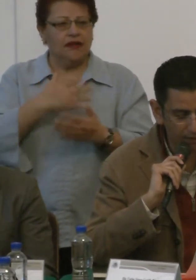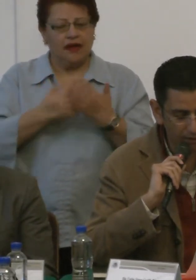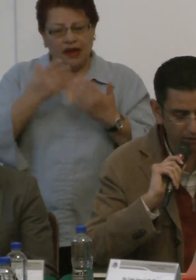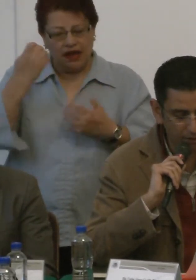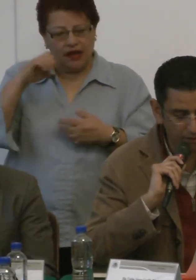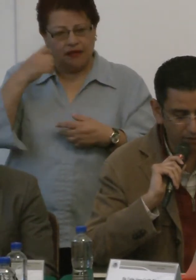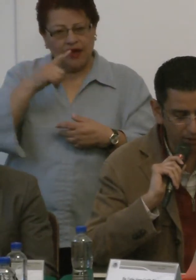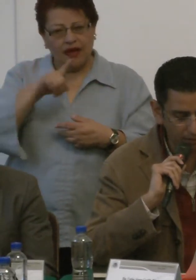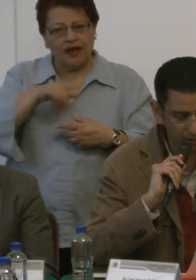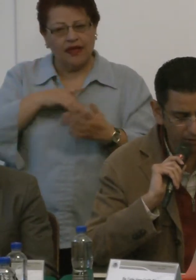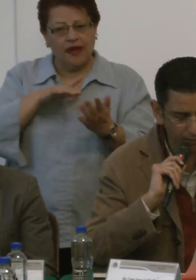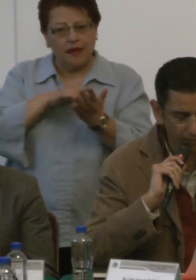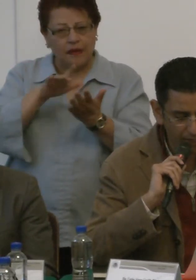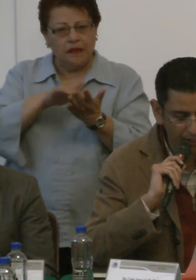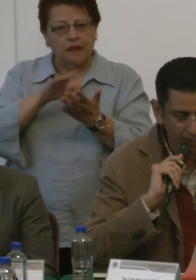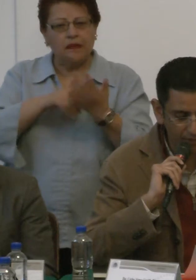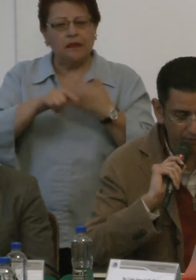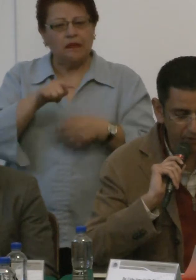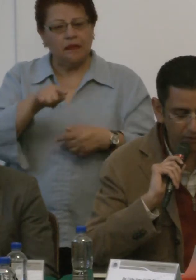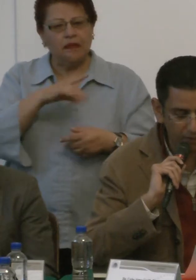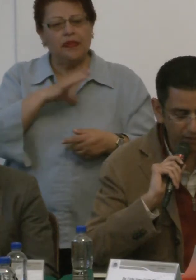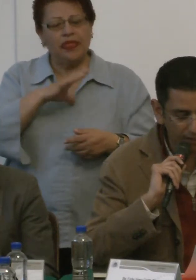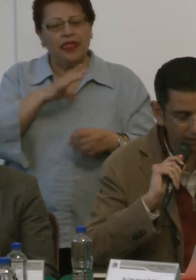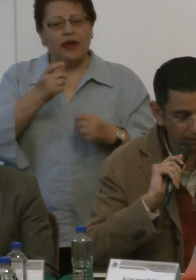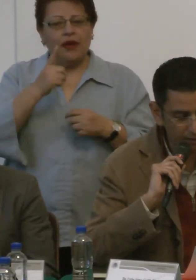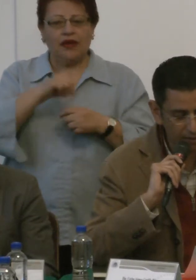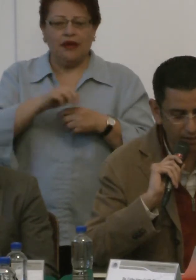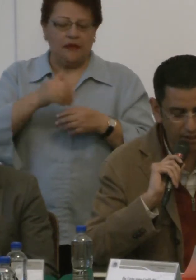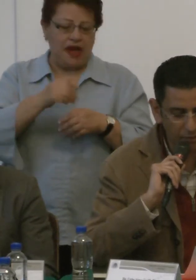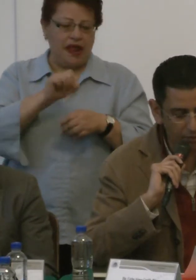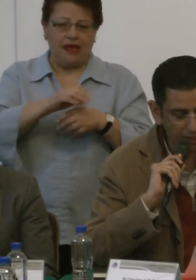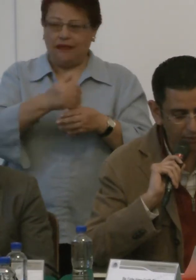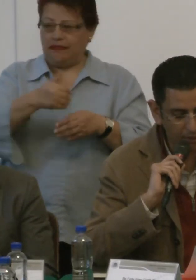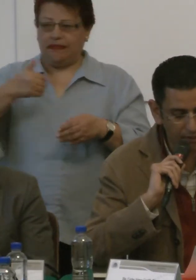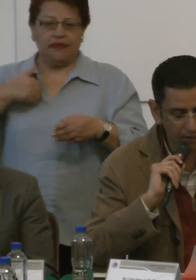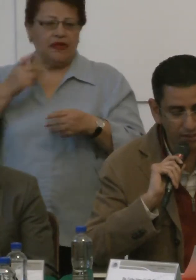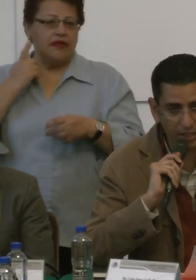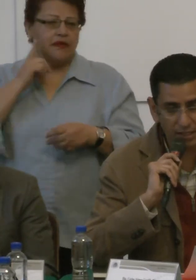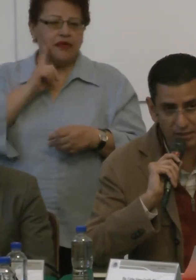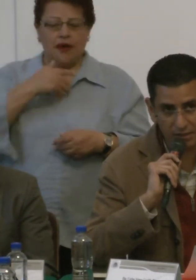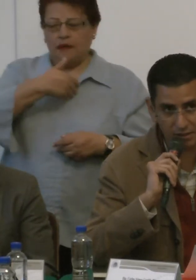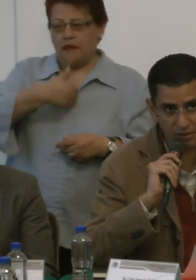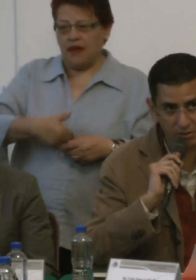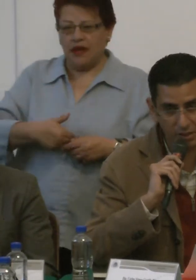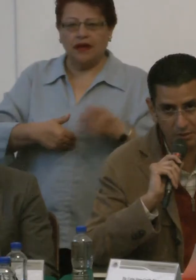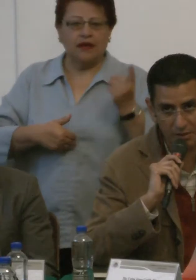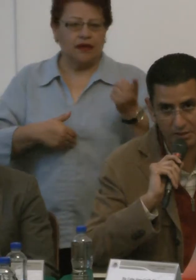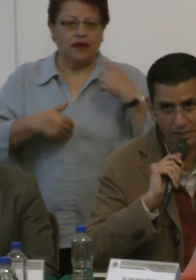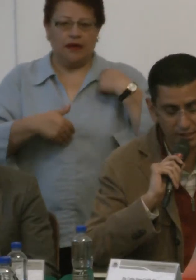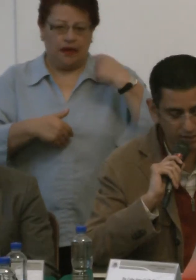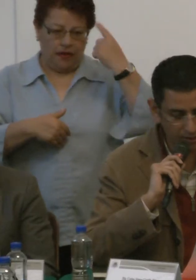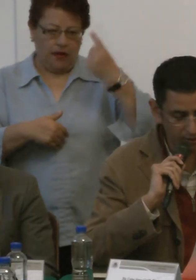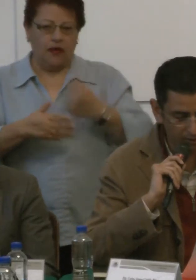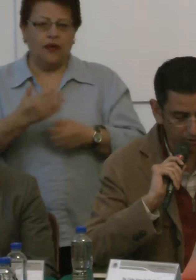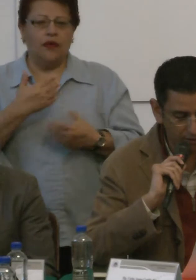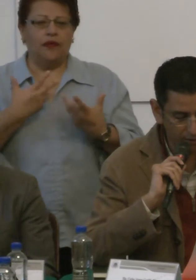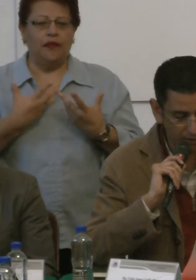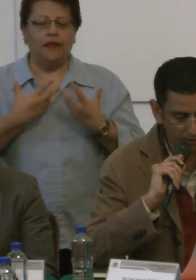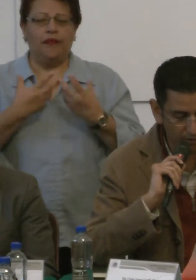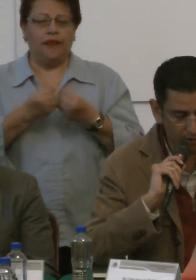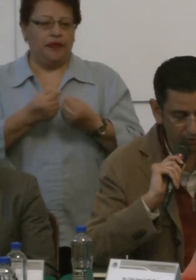de las alternativas sustentables. En semanas pasadas, la diputada presidenta y su servidor